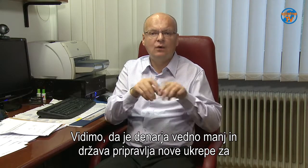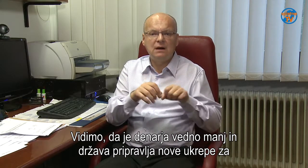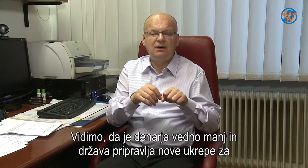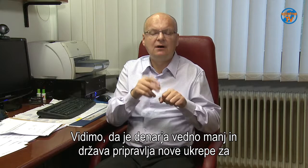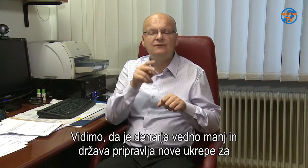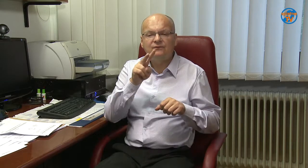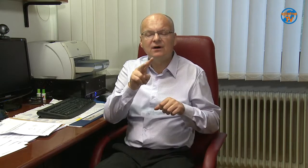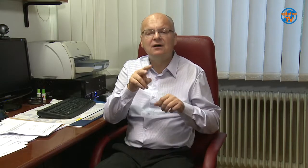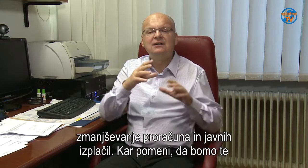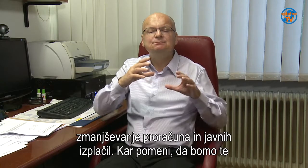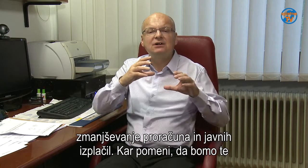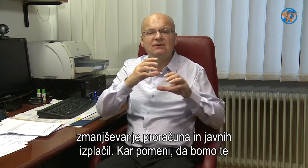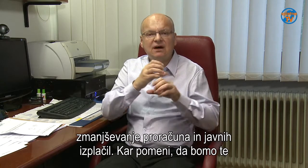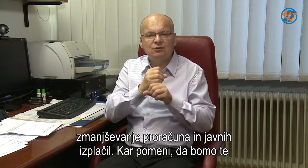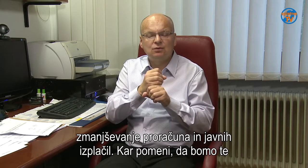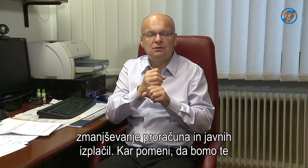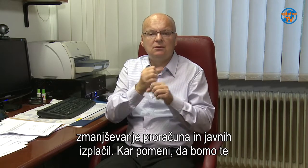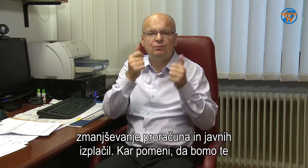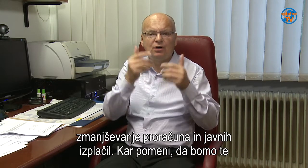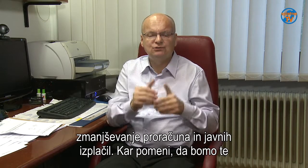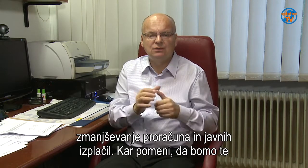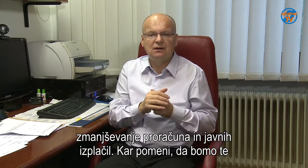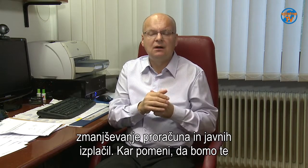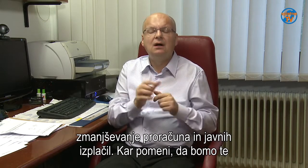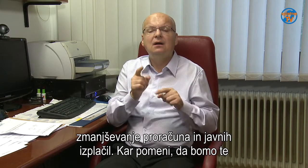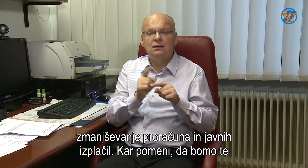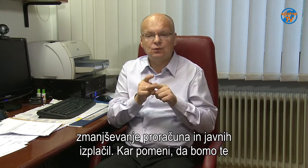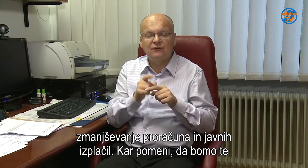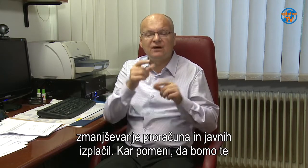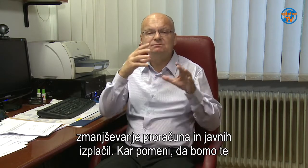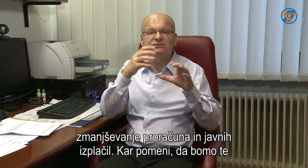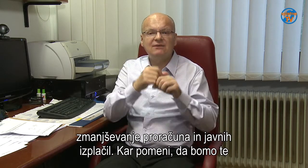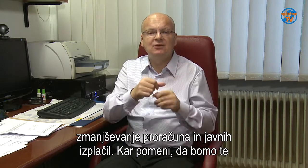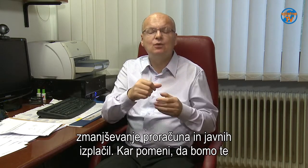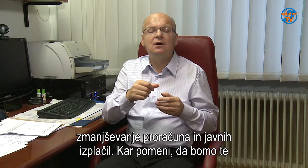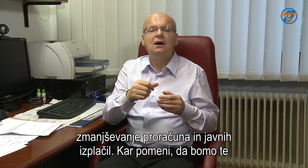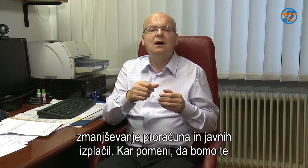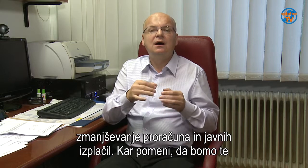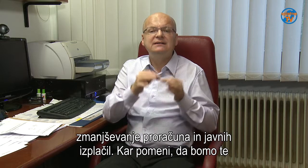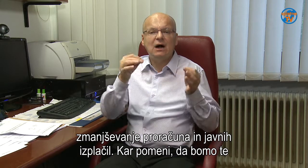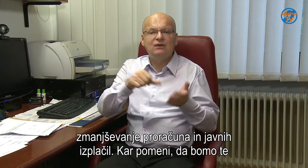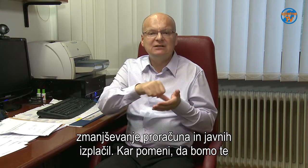ukrepe v masovanju proračuna in tudi v masovanju javnih